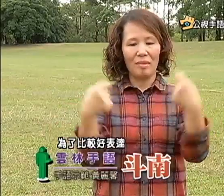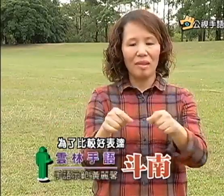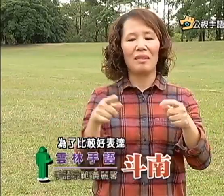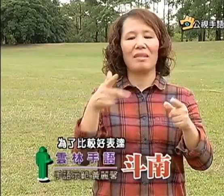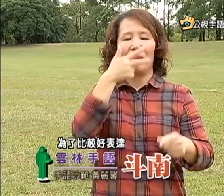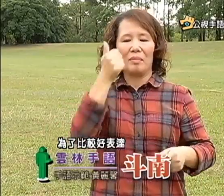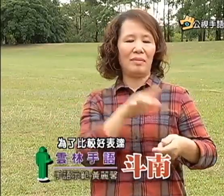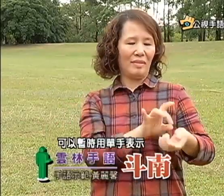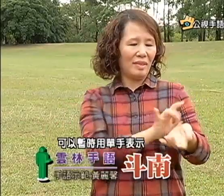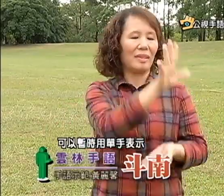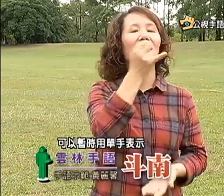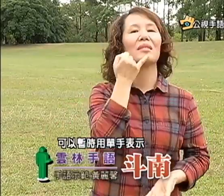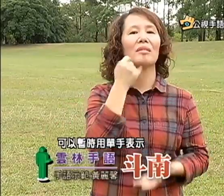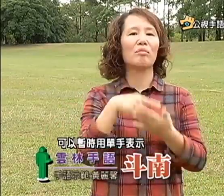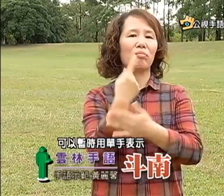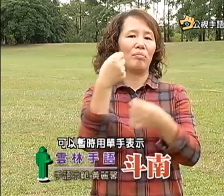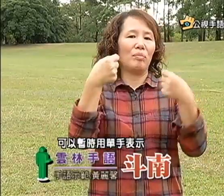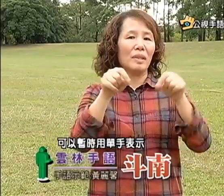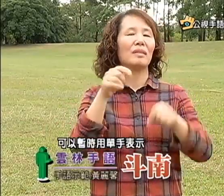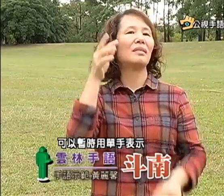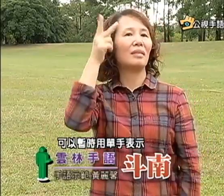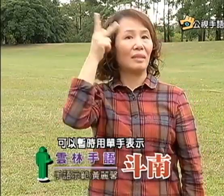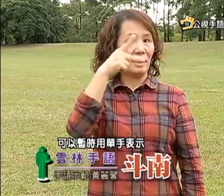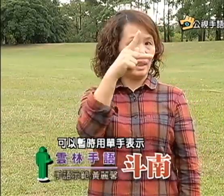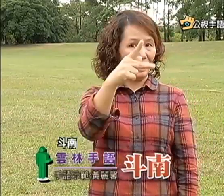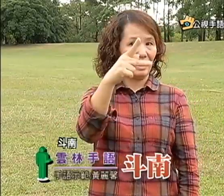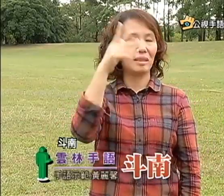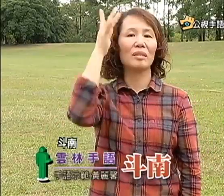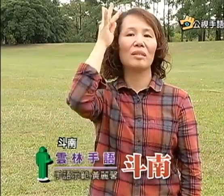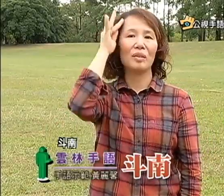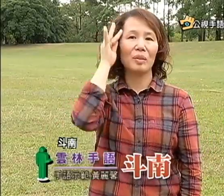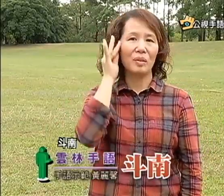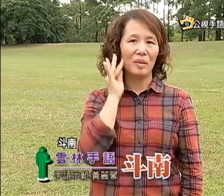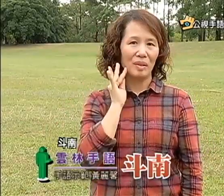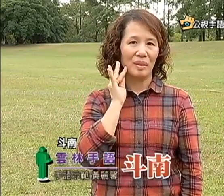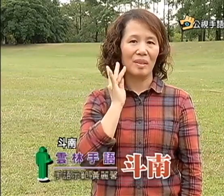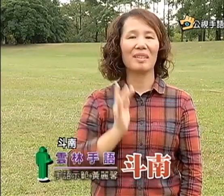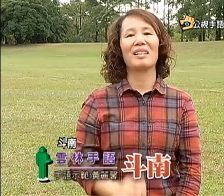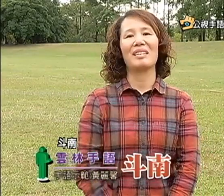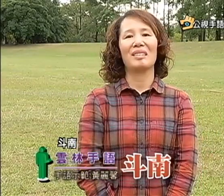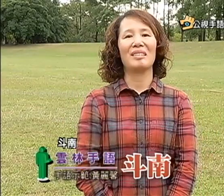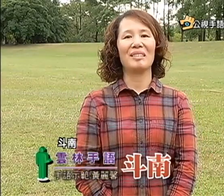好表达，可以暂时用单手表示斗南。